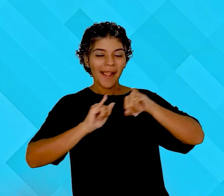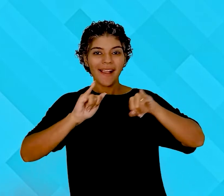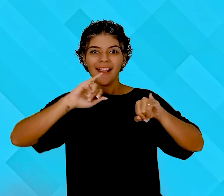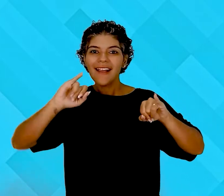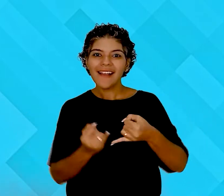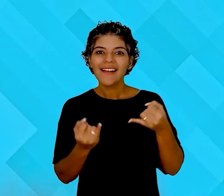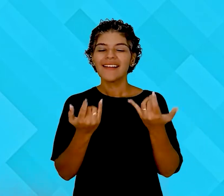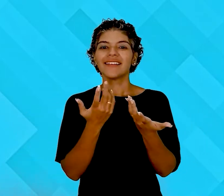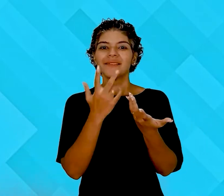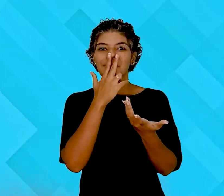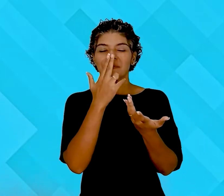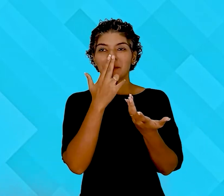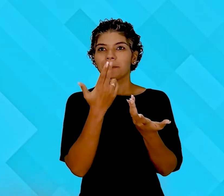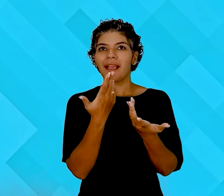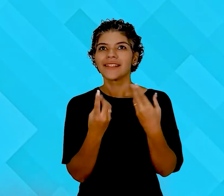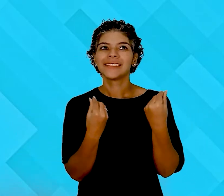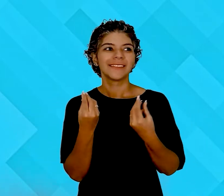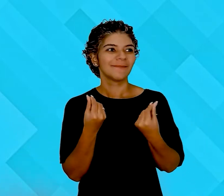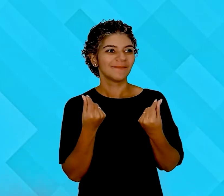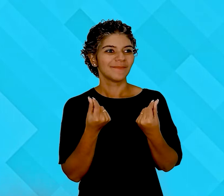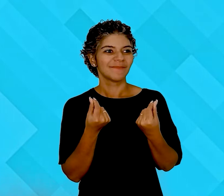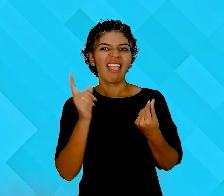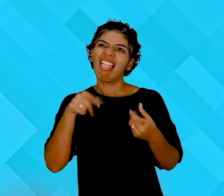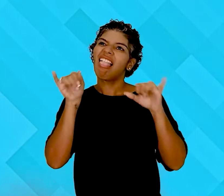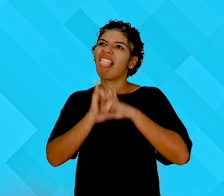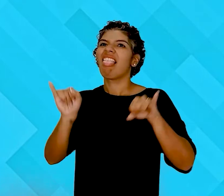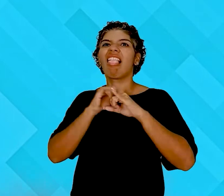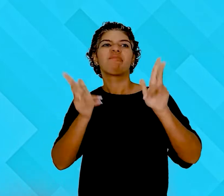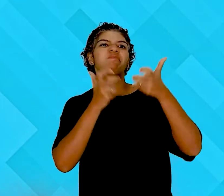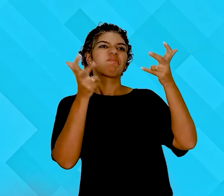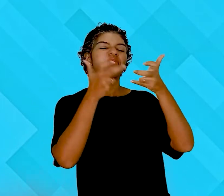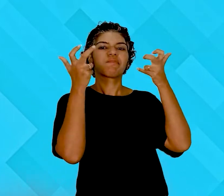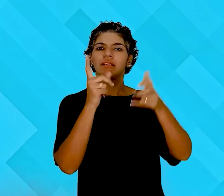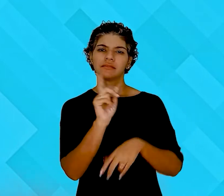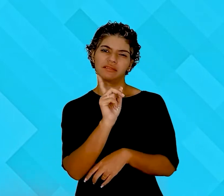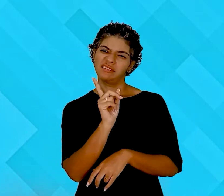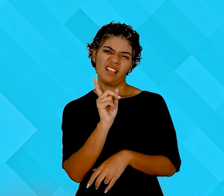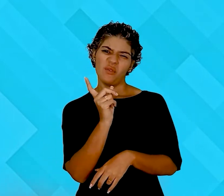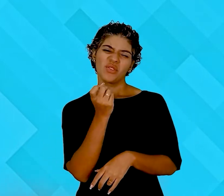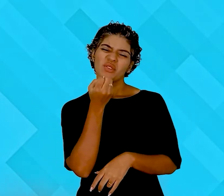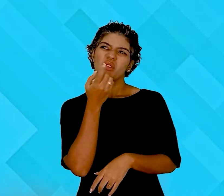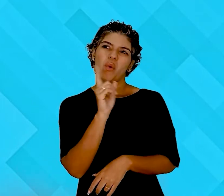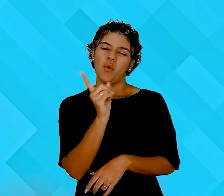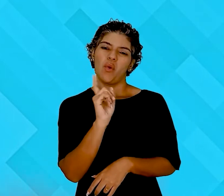marqueteiros, eu não gosto muito do termo marketing digital, eu gosto de comunicação digital. Poder